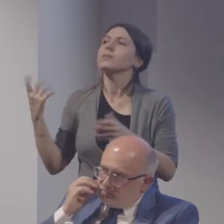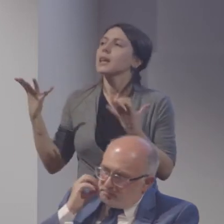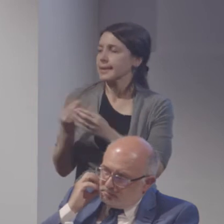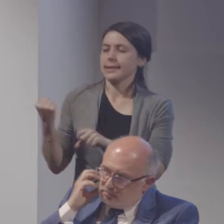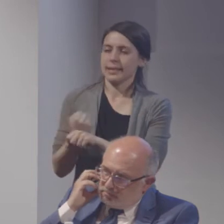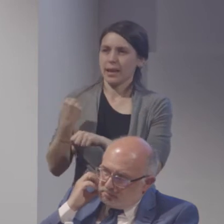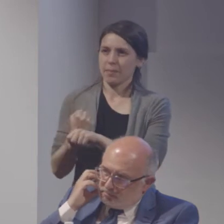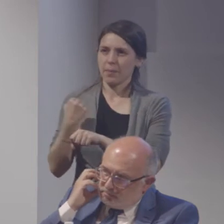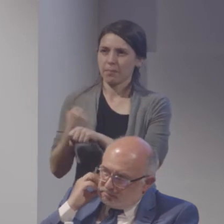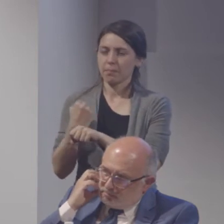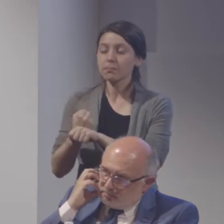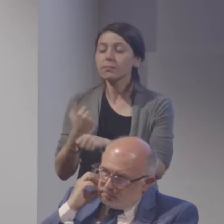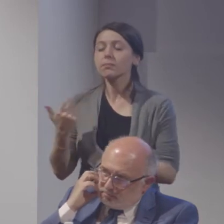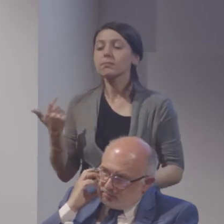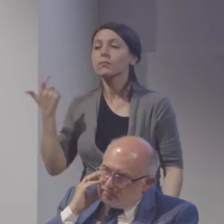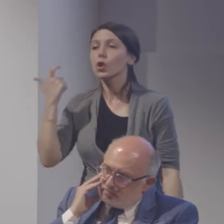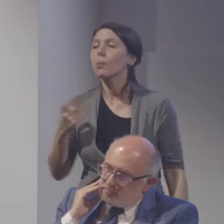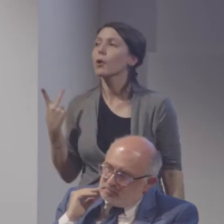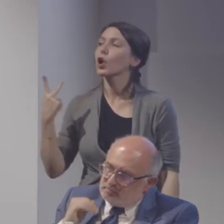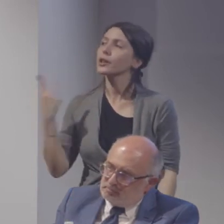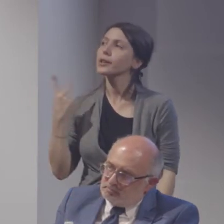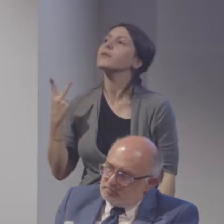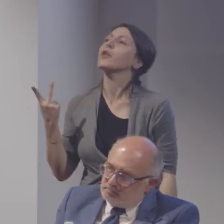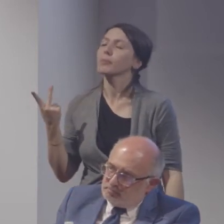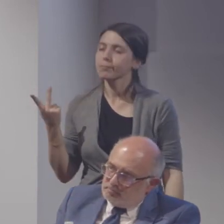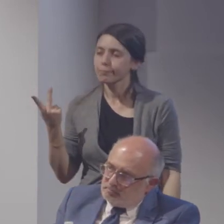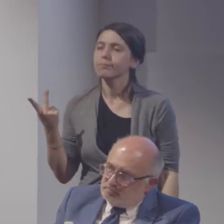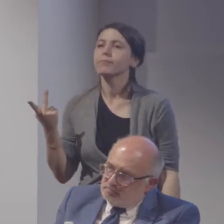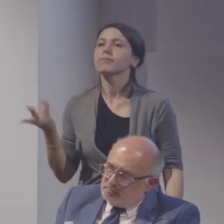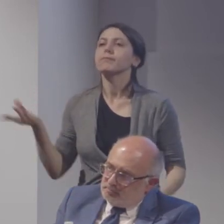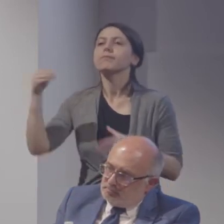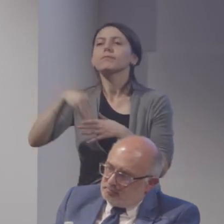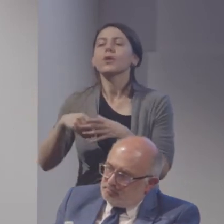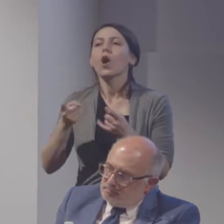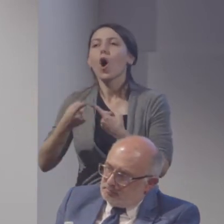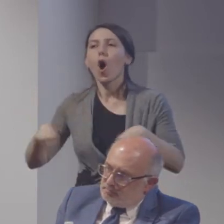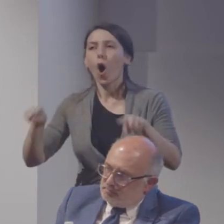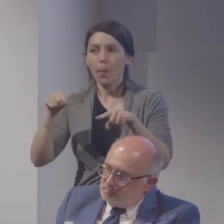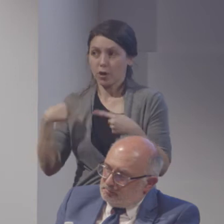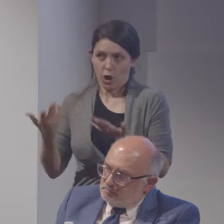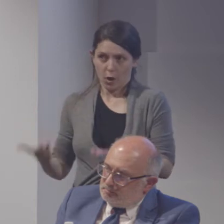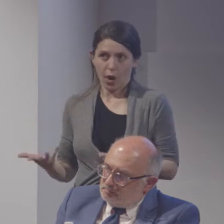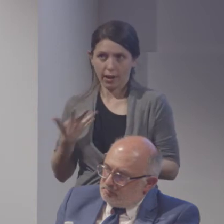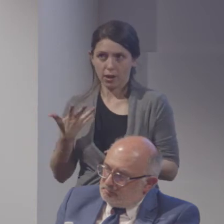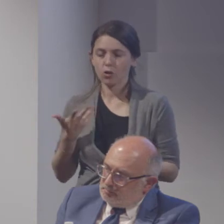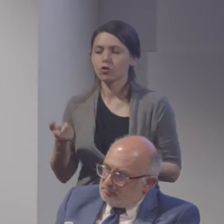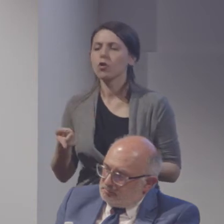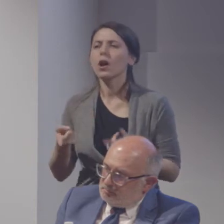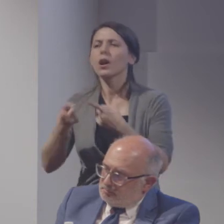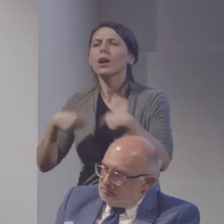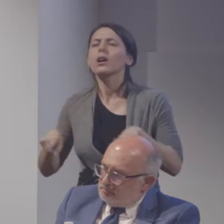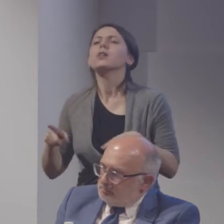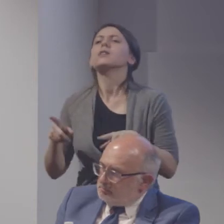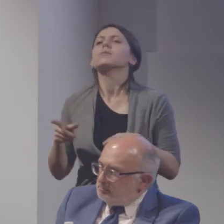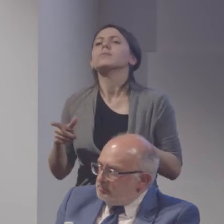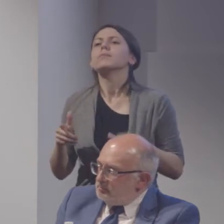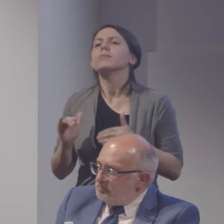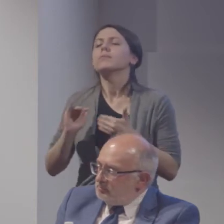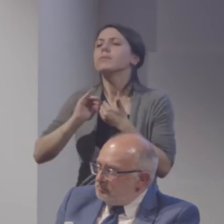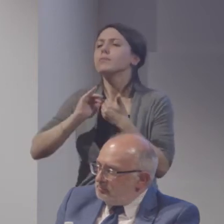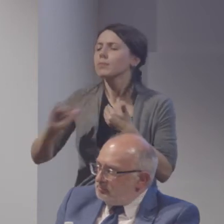insieme, perché facevamo parte insieme di una commissione che c'è tuttora contro l'intolleranza e il